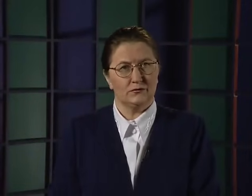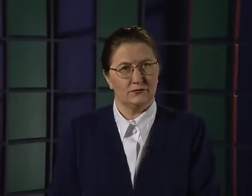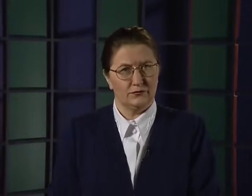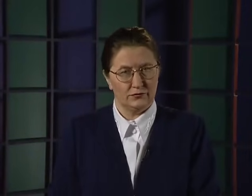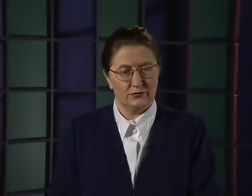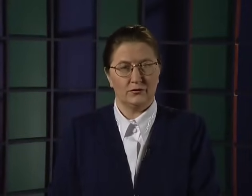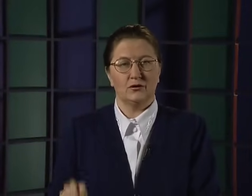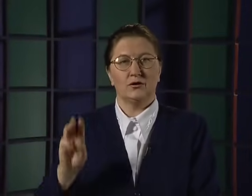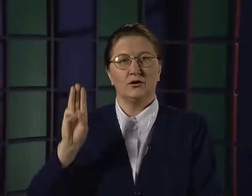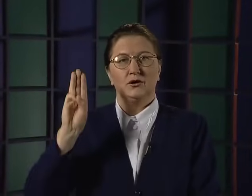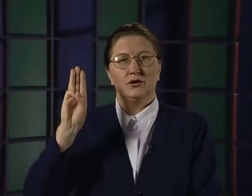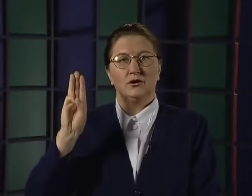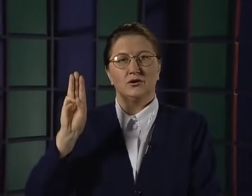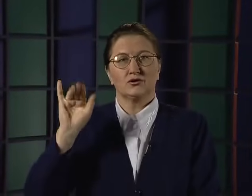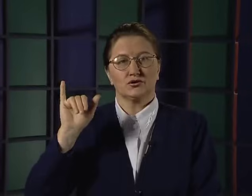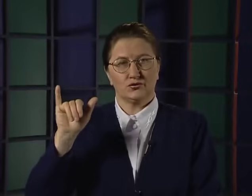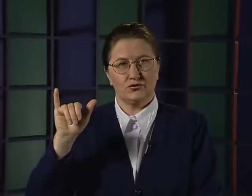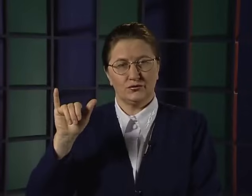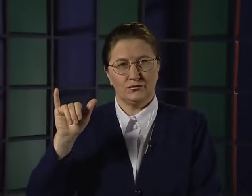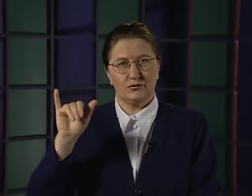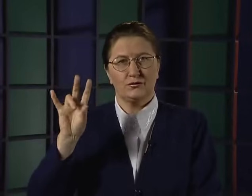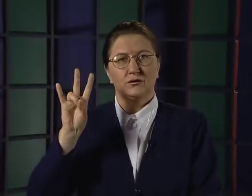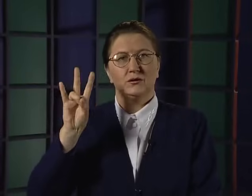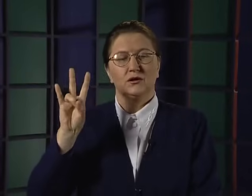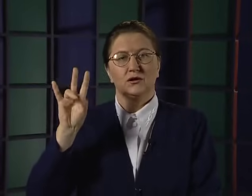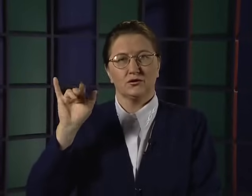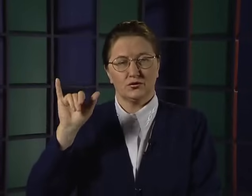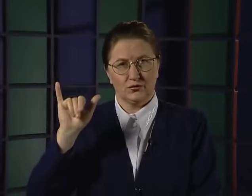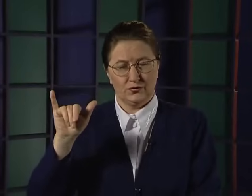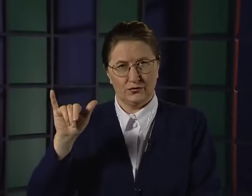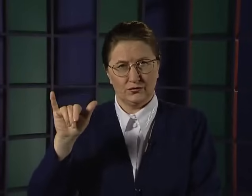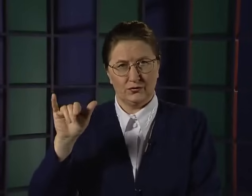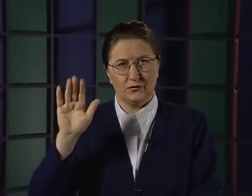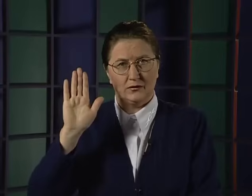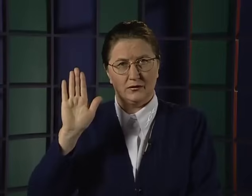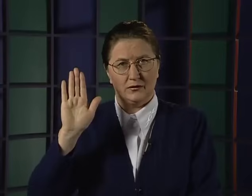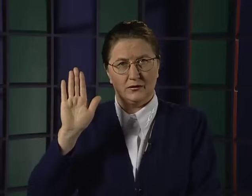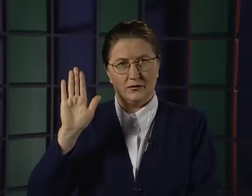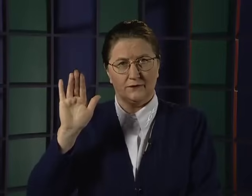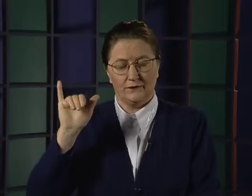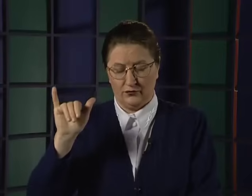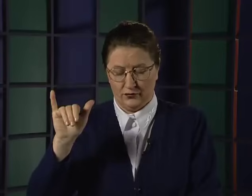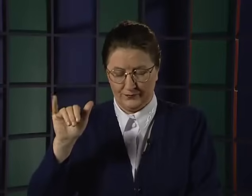«ВУ».